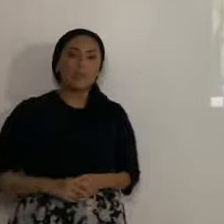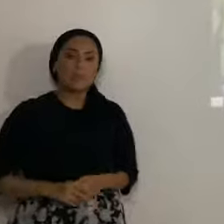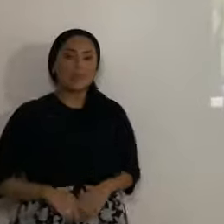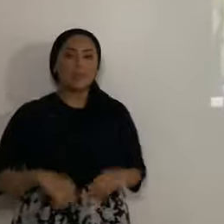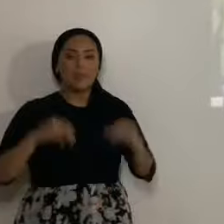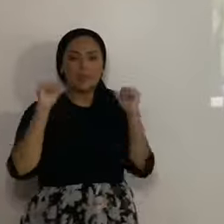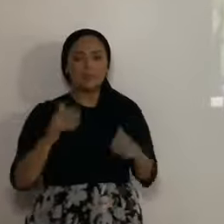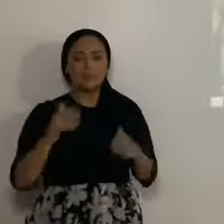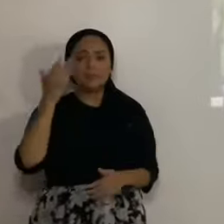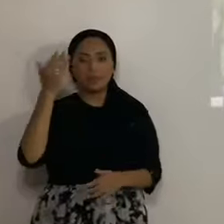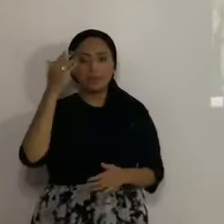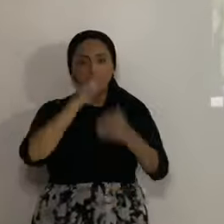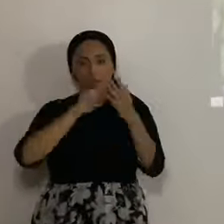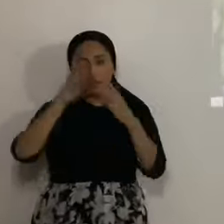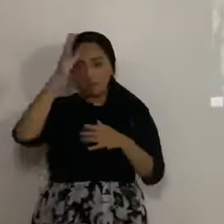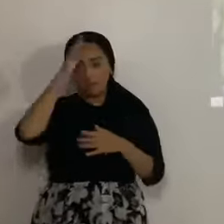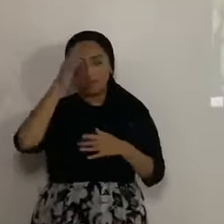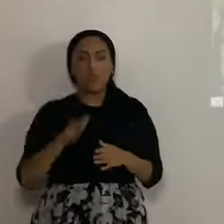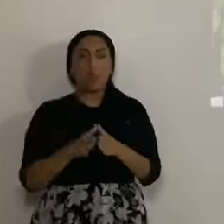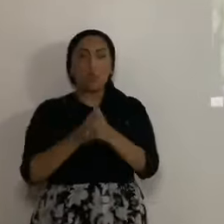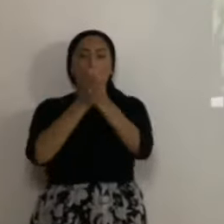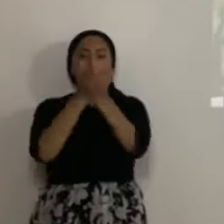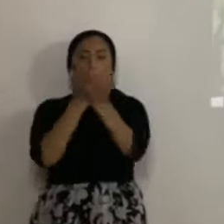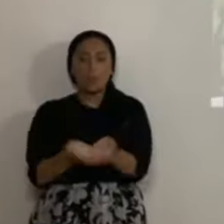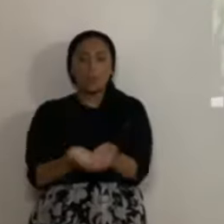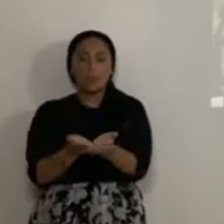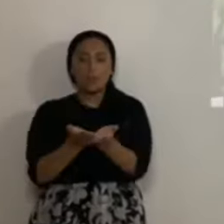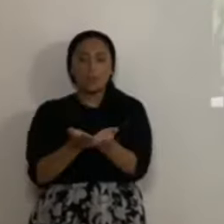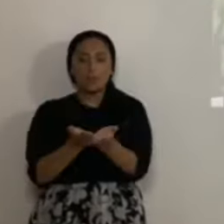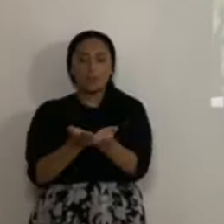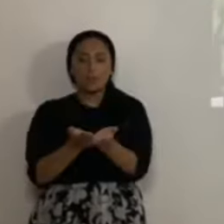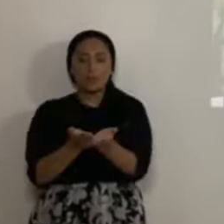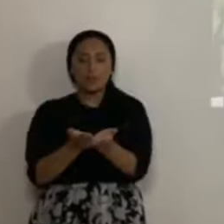bendito es el Abacredos, se abre el Pozo del Abismo,